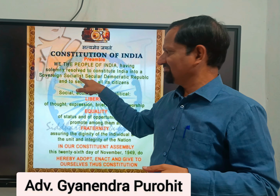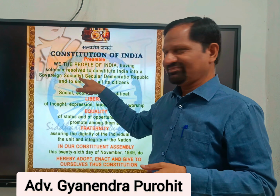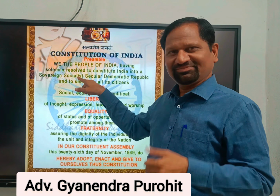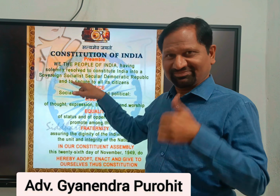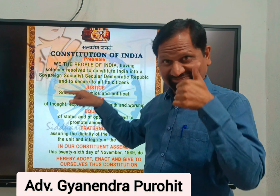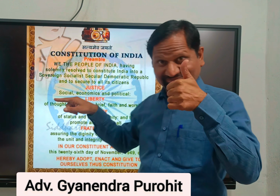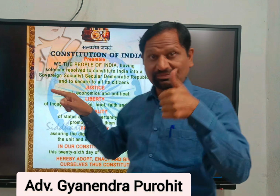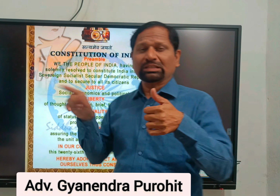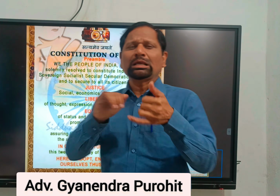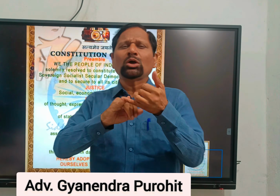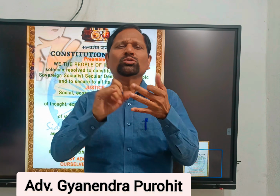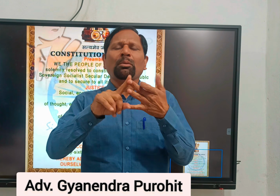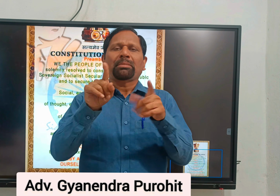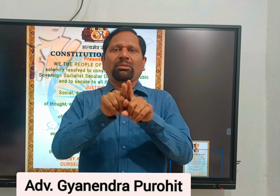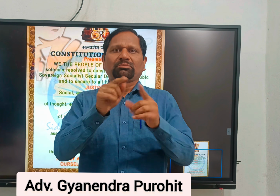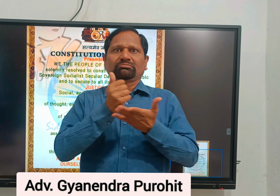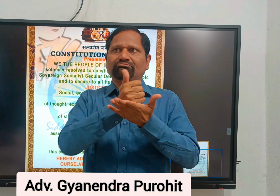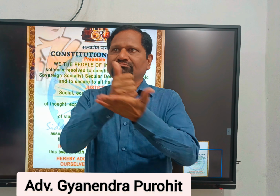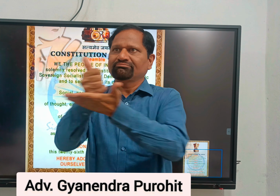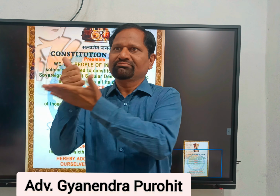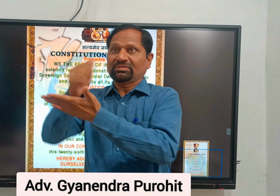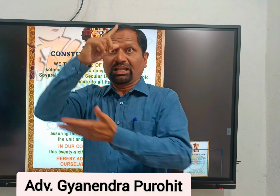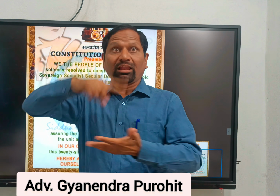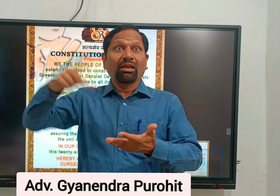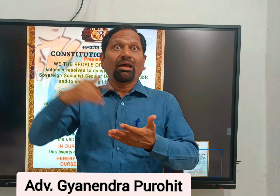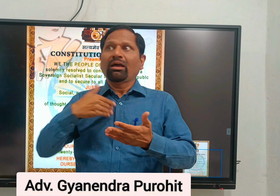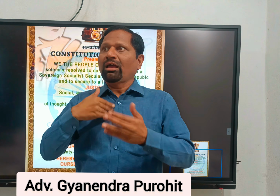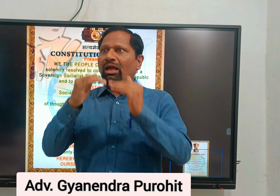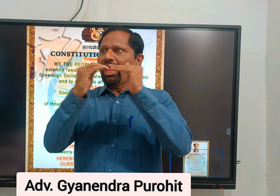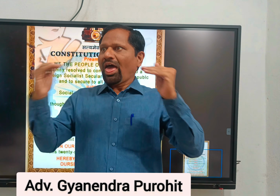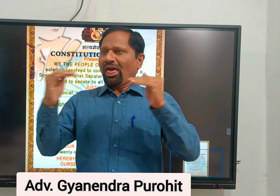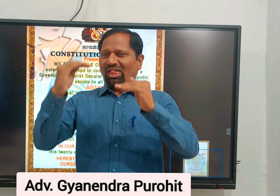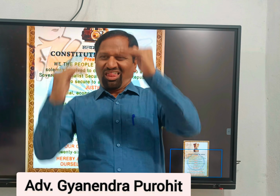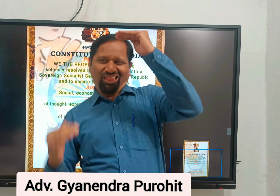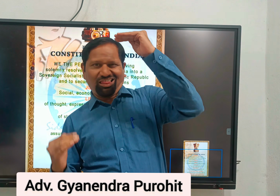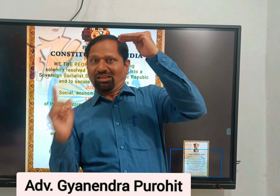सोशल, सामाजिक, जो हमारा देश है, हम